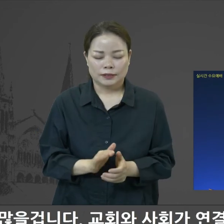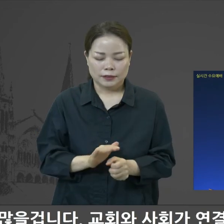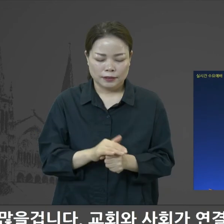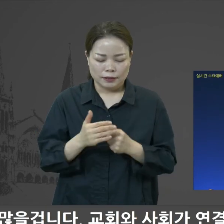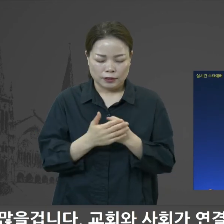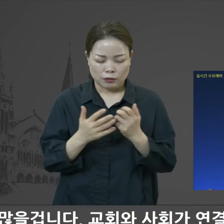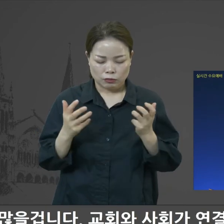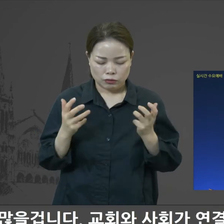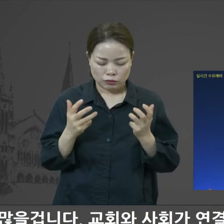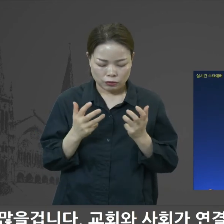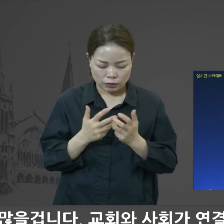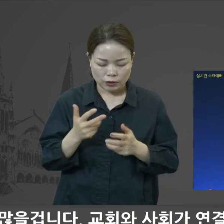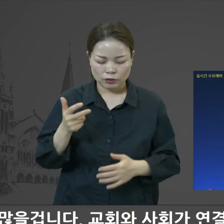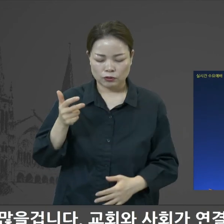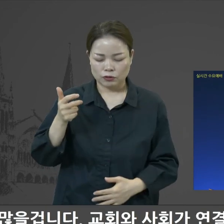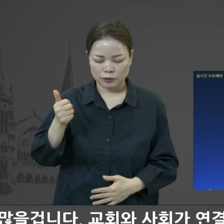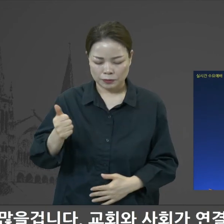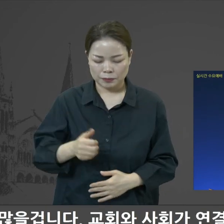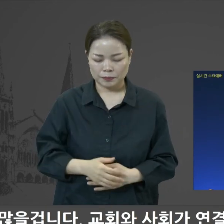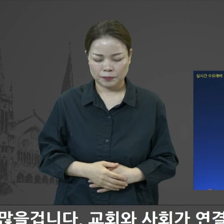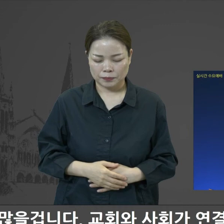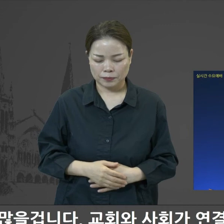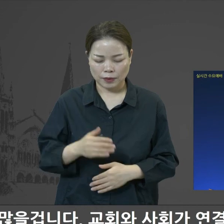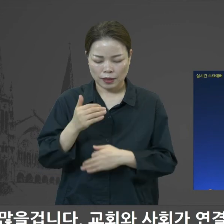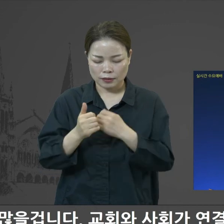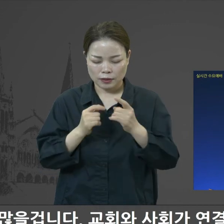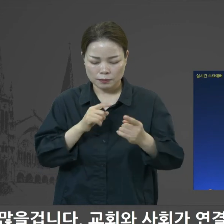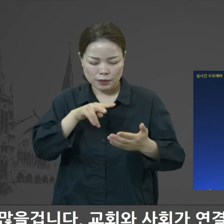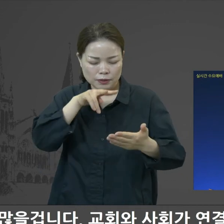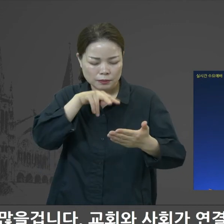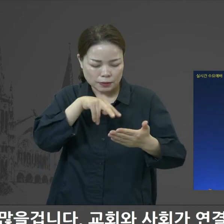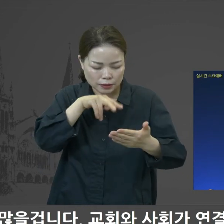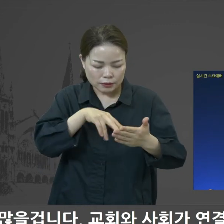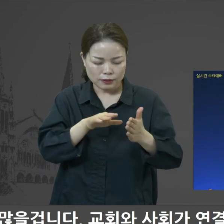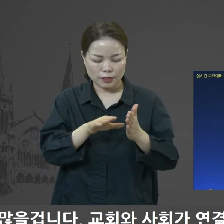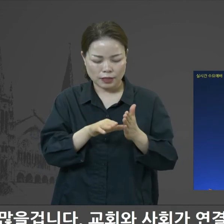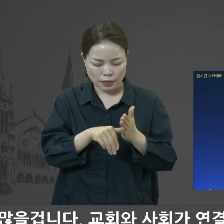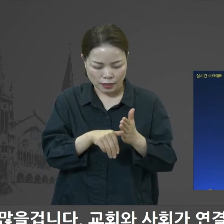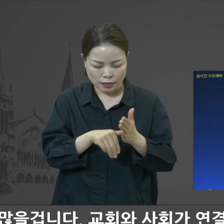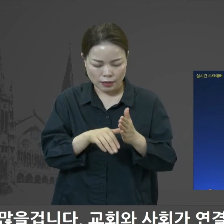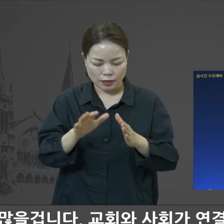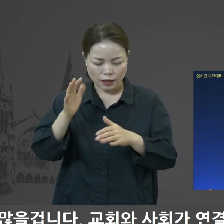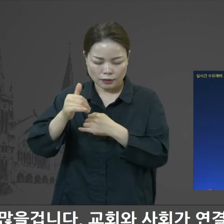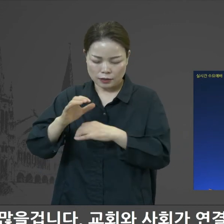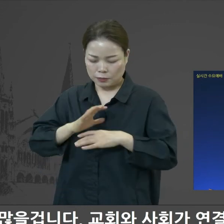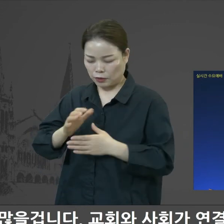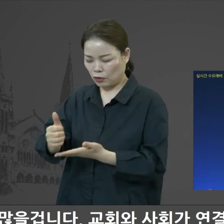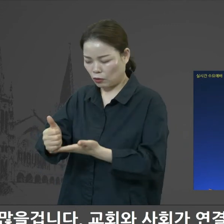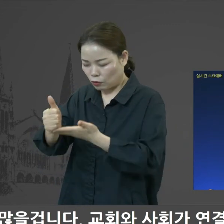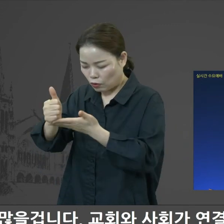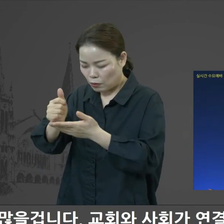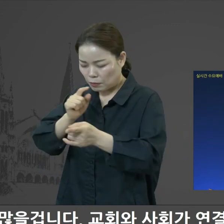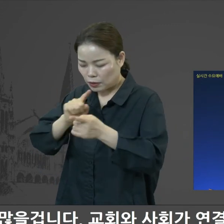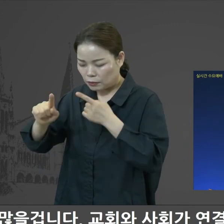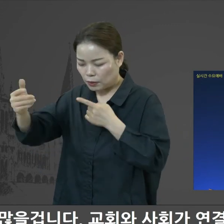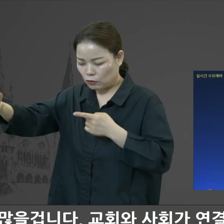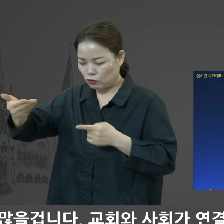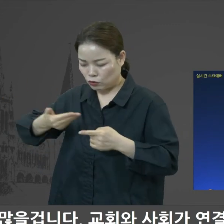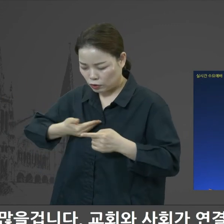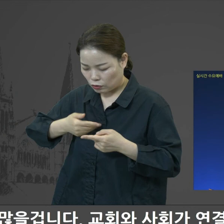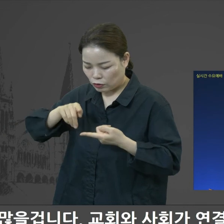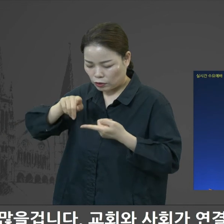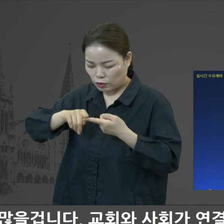은혜가 풍성하신 주님, 하나님 말씀 읽을 때 하나님을 경외하고 그 말씀하신 말씀